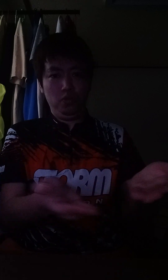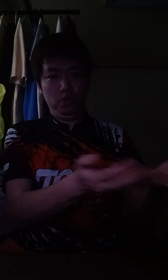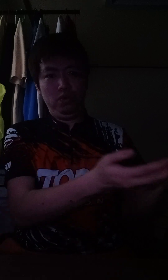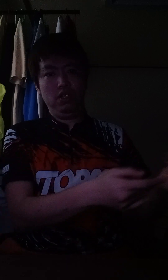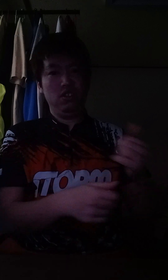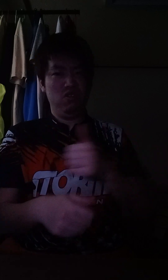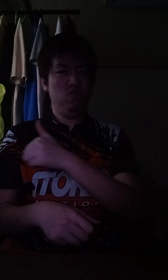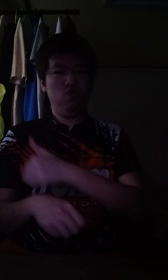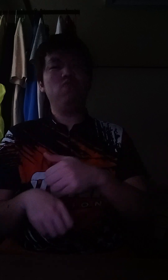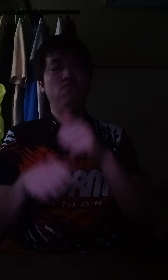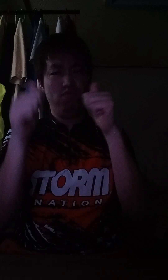알아서 척척입니다.